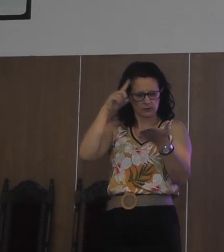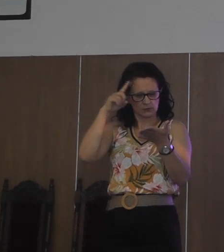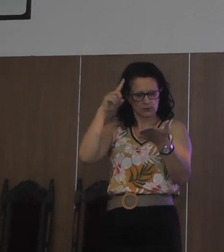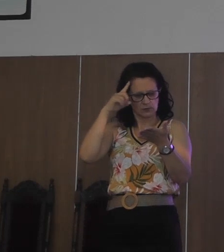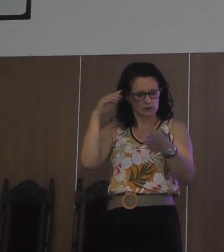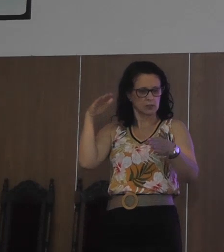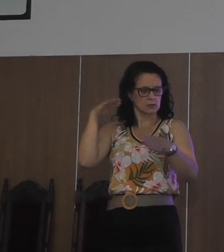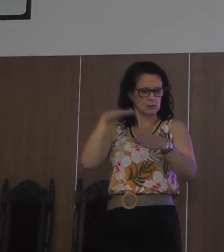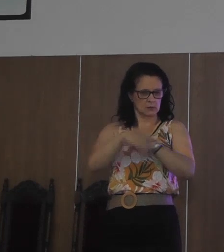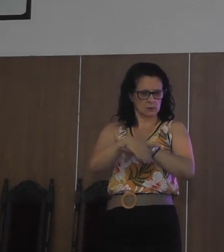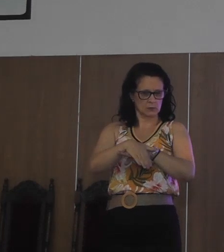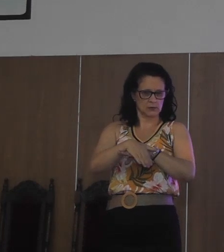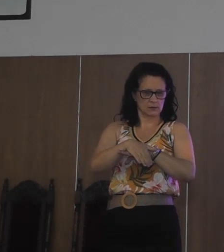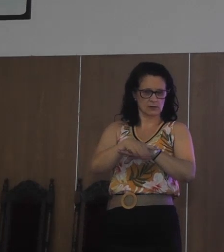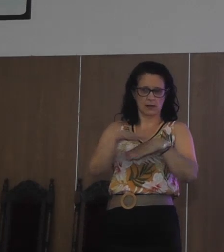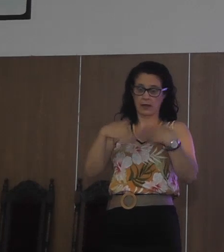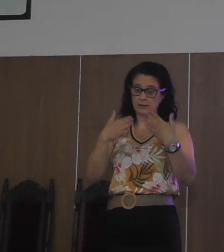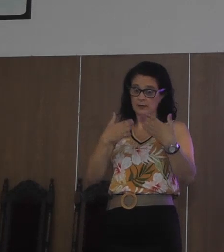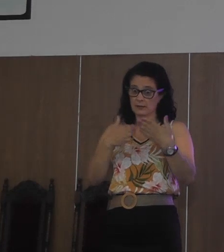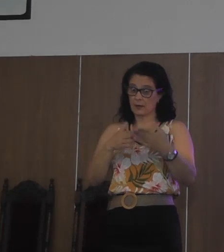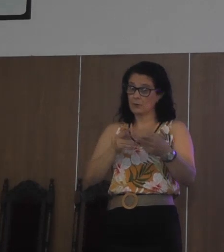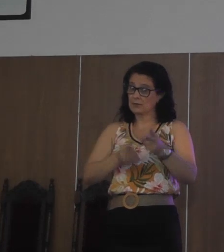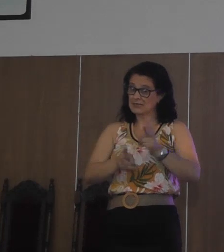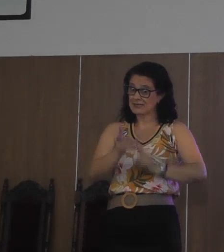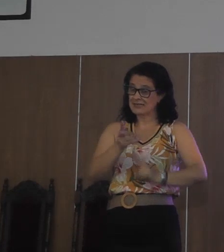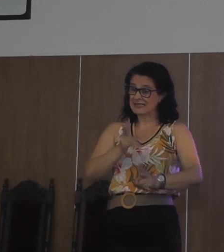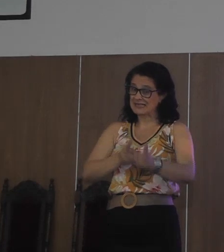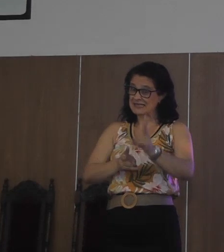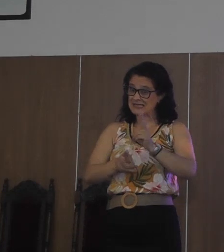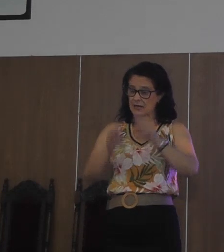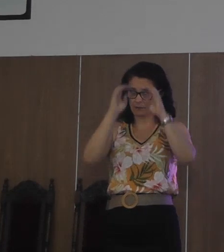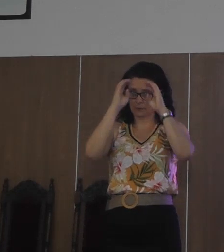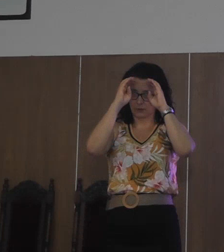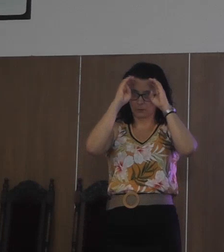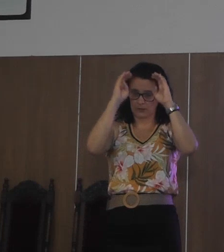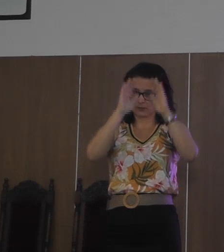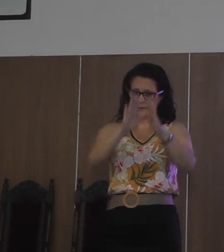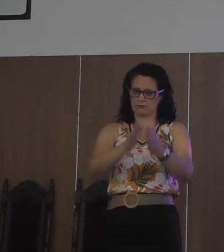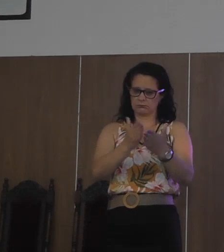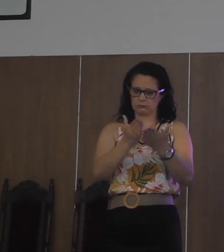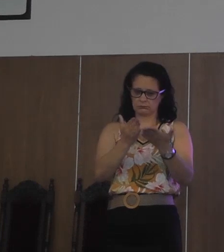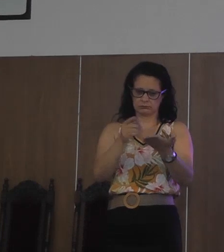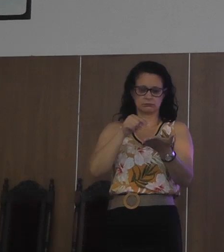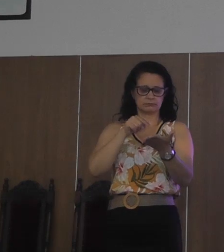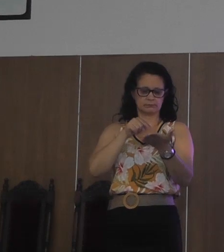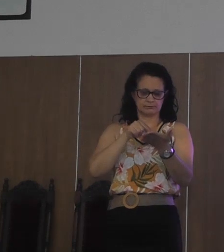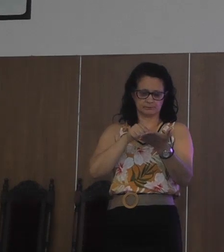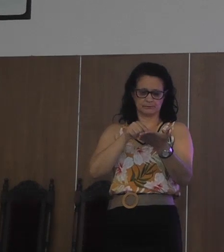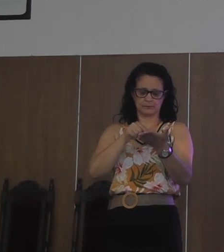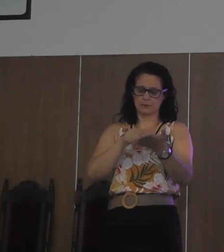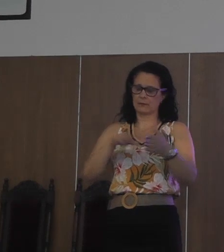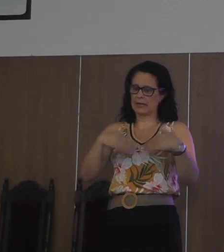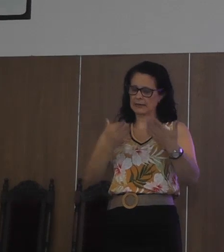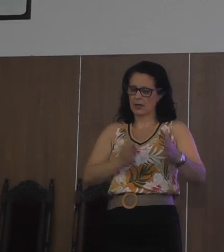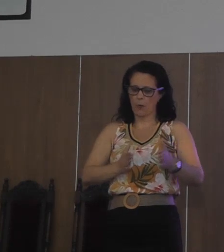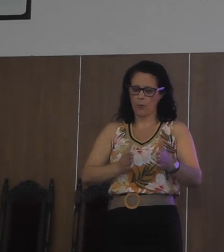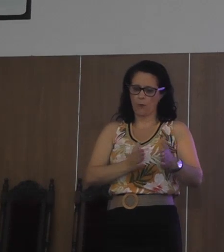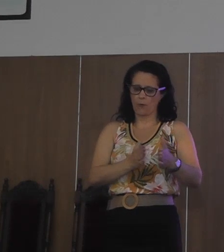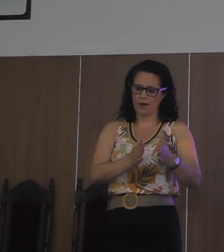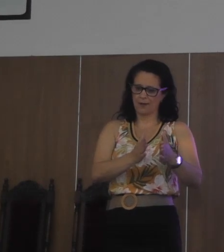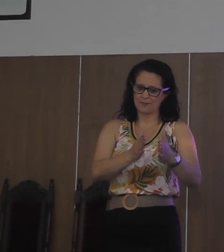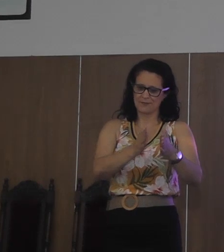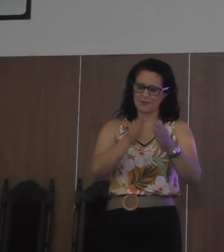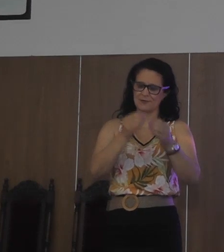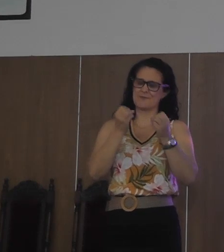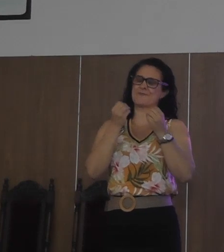para que tenhas cuidado de fazer segundo tudo quanto nele está escrito. Então farás prosperar o teu caminho e